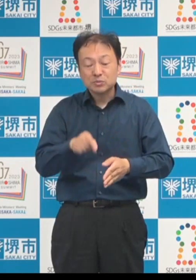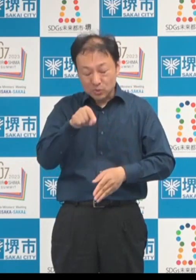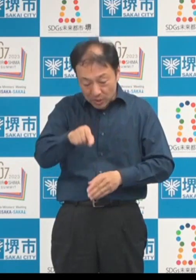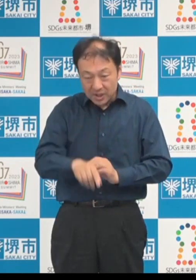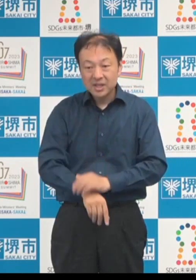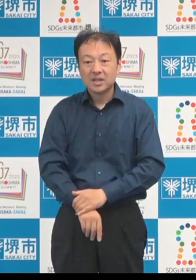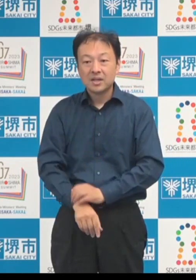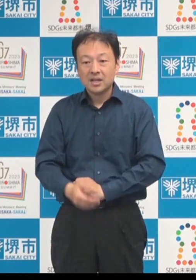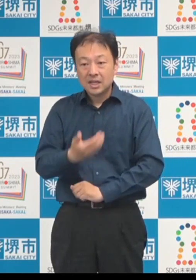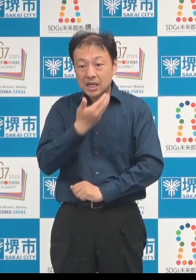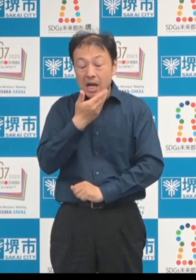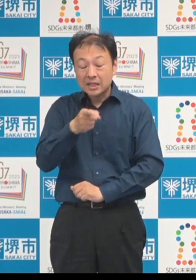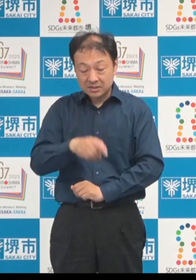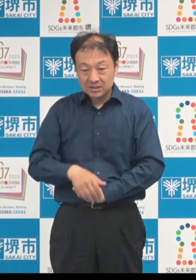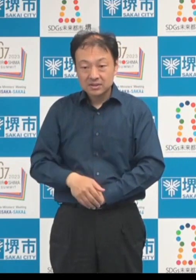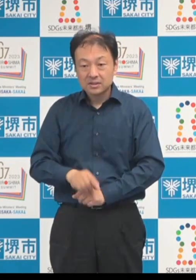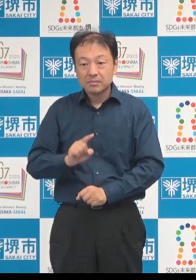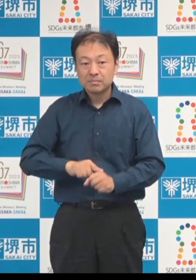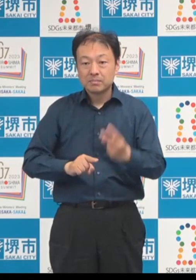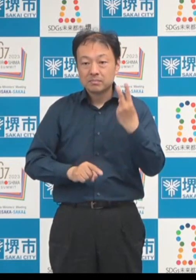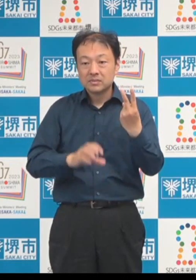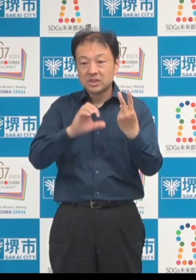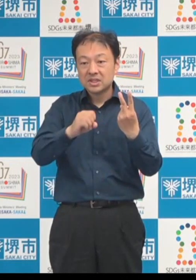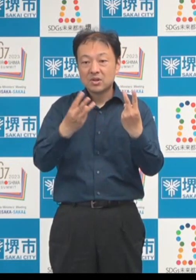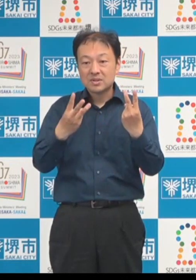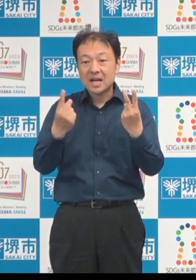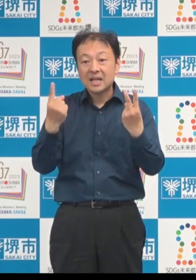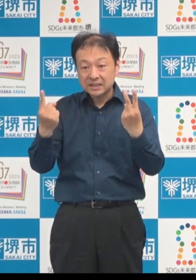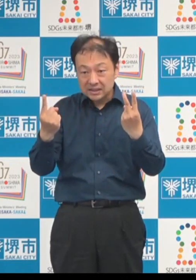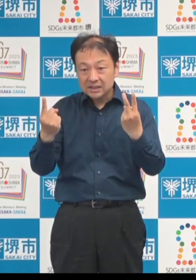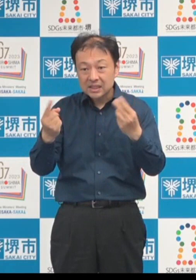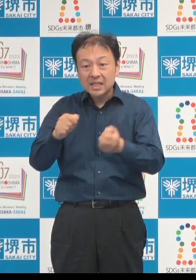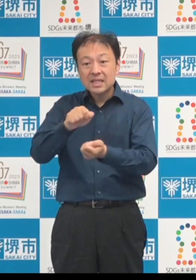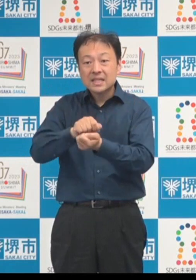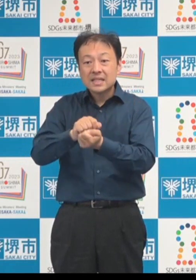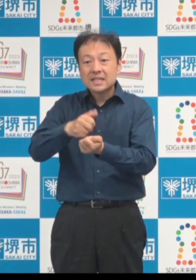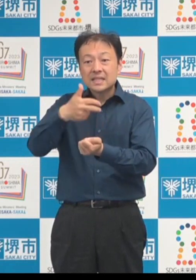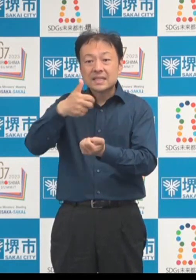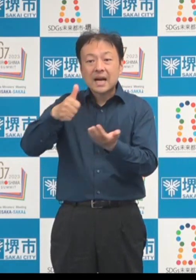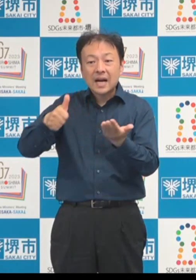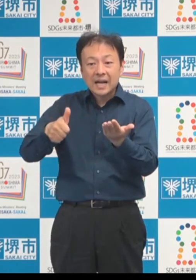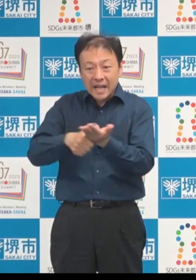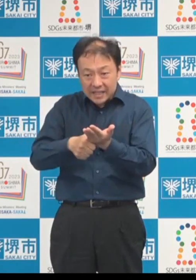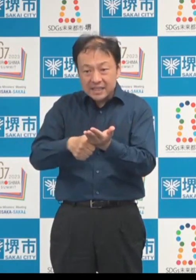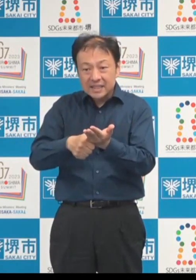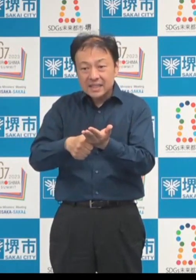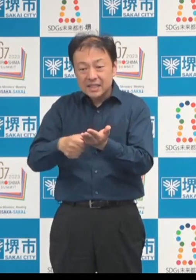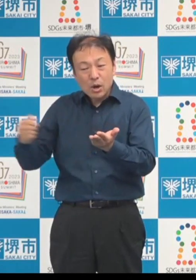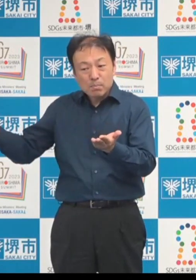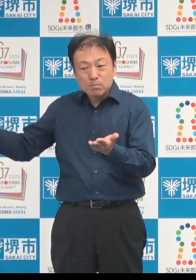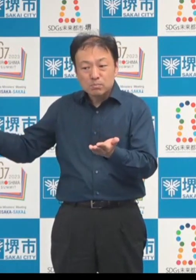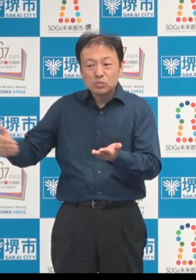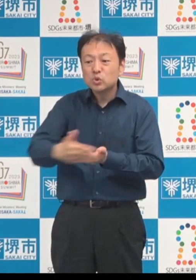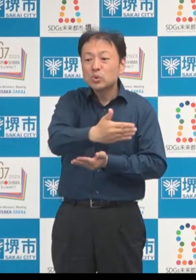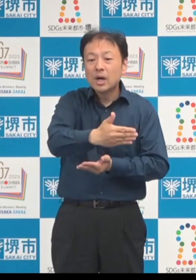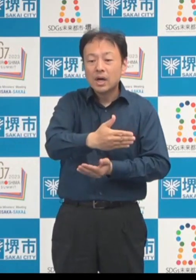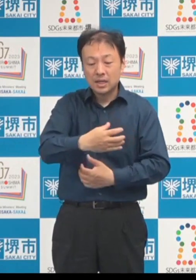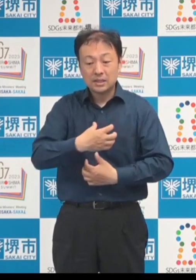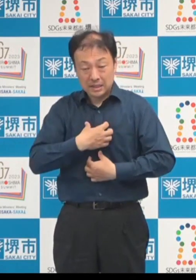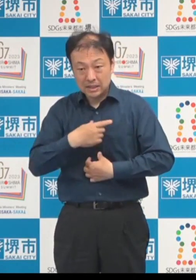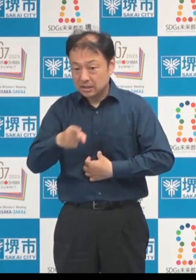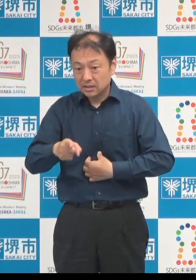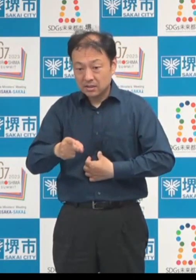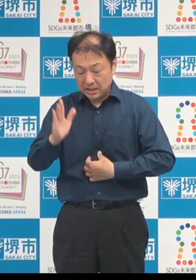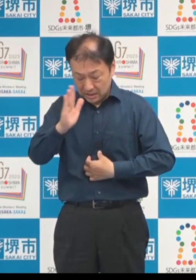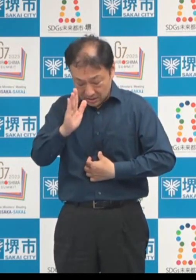後からこの2031年に堺駅が通過駅になってはいけないということを、これはもう全庁的に伝